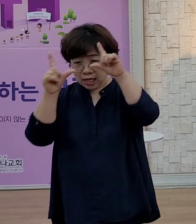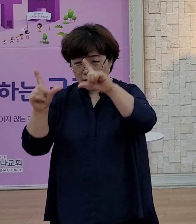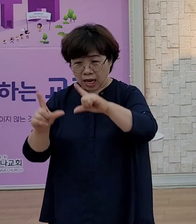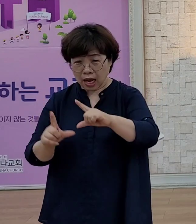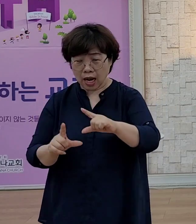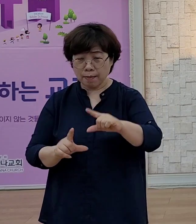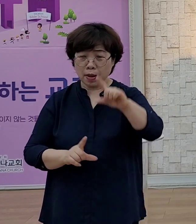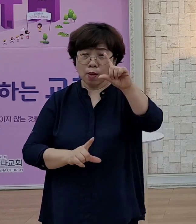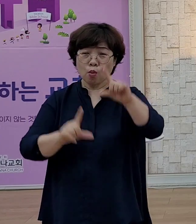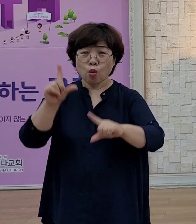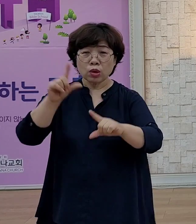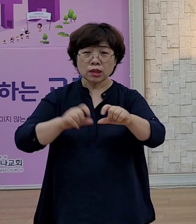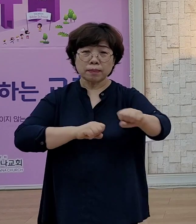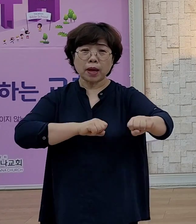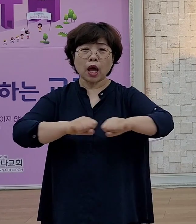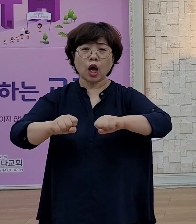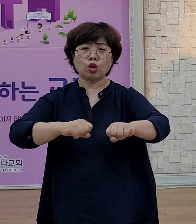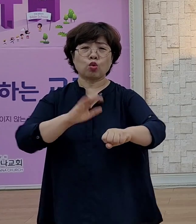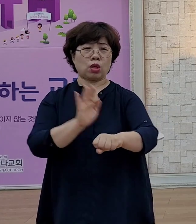자기